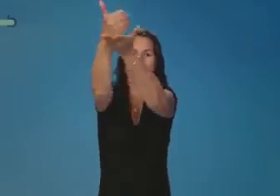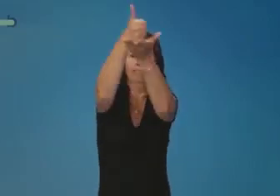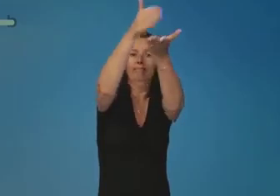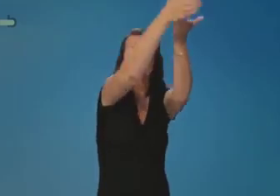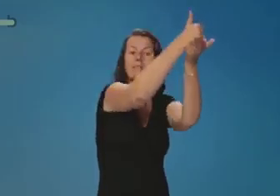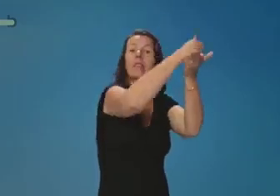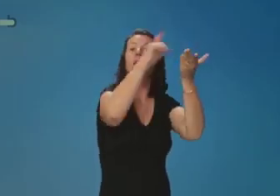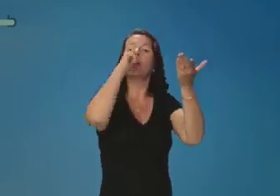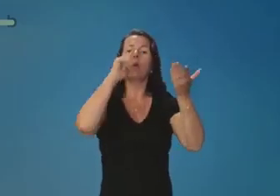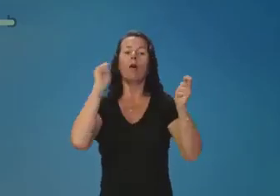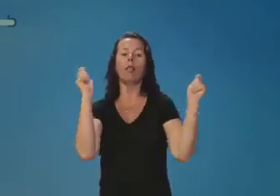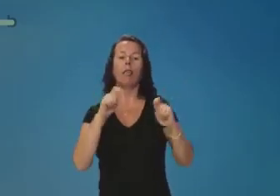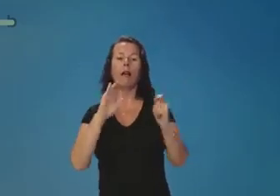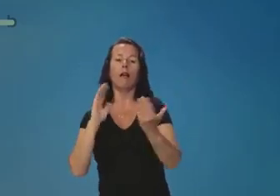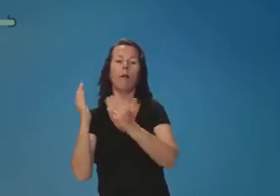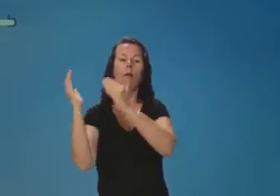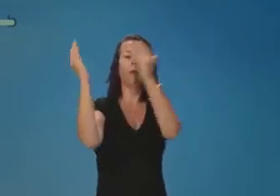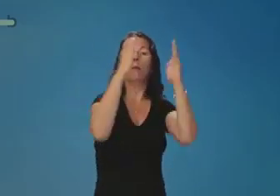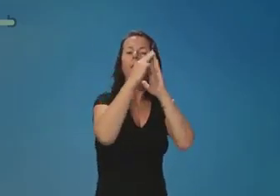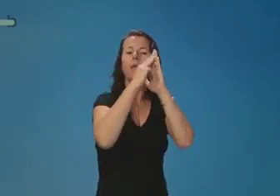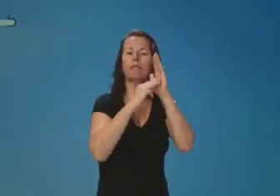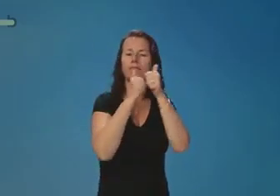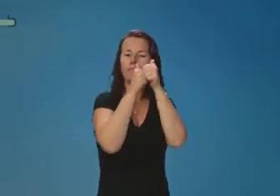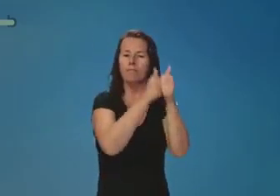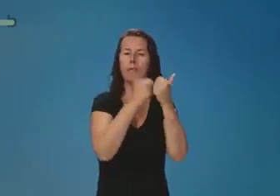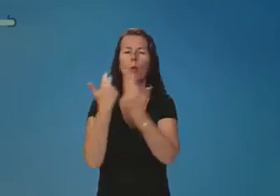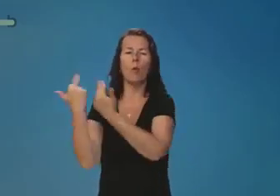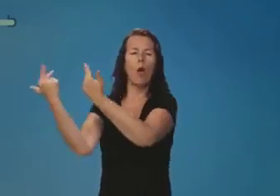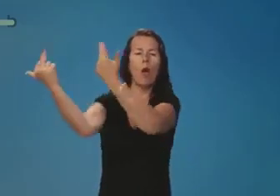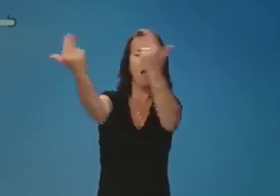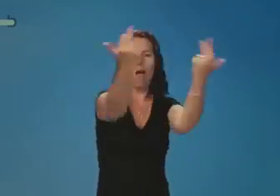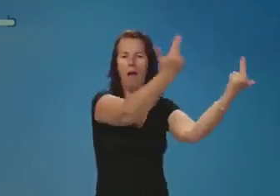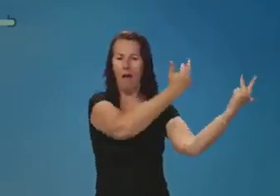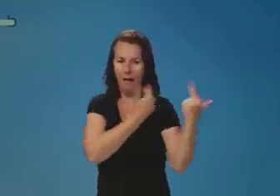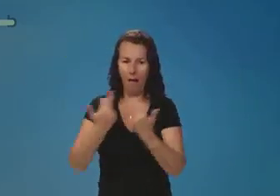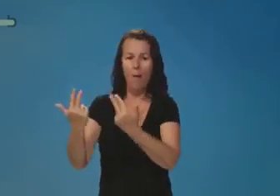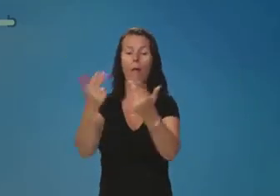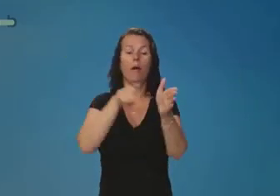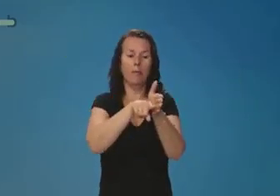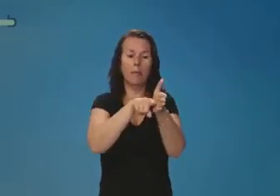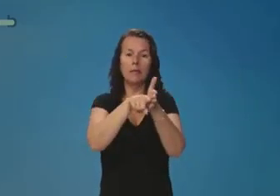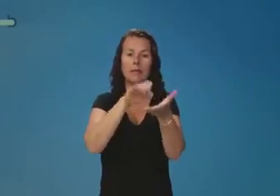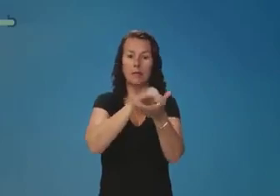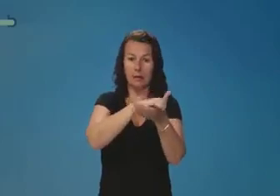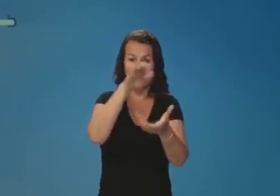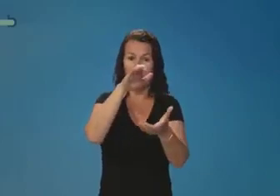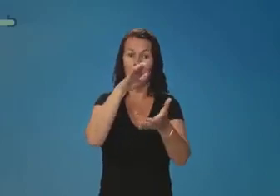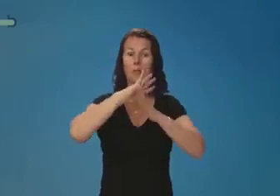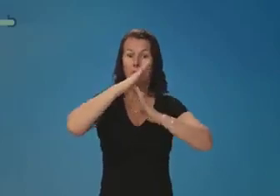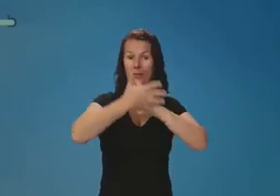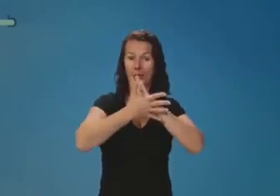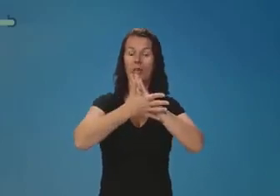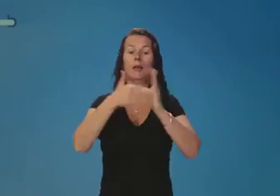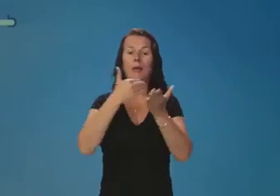realizando suas pesquisas, possibilitando a comparação entre estes corpi pois a mesma metodologia foi seguida